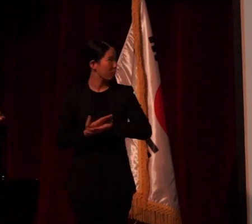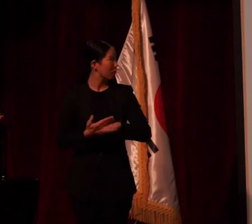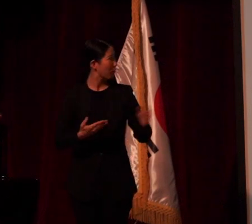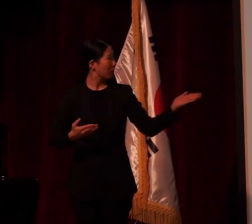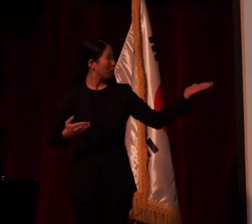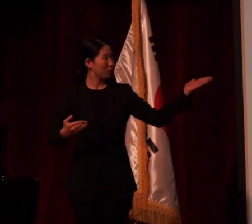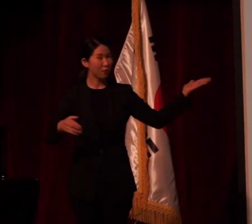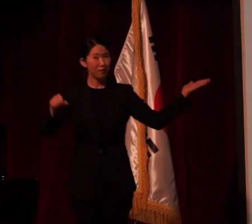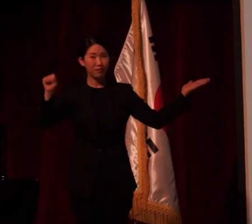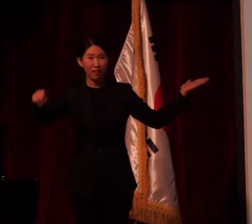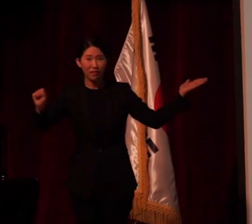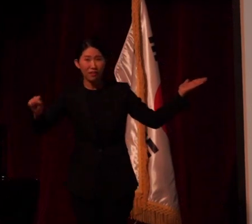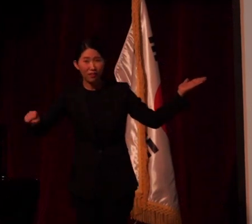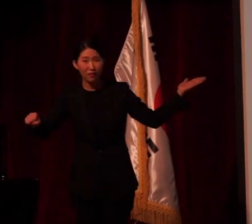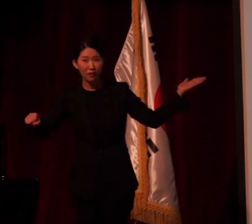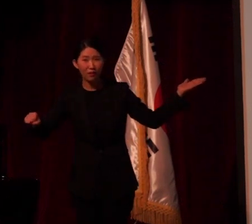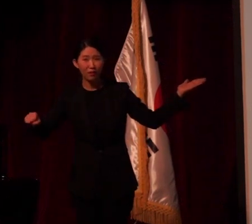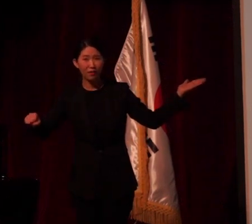탁탁탁,